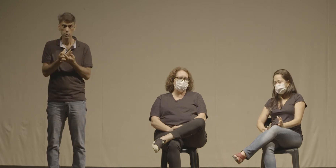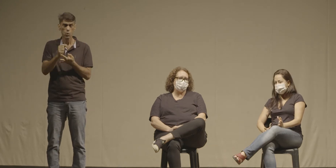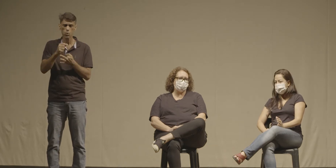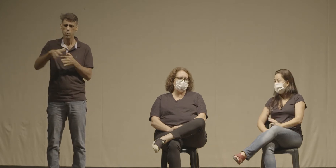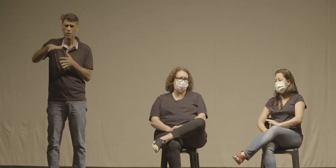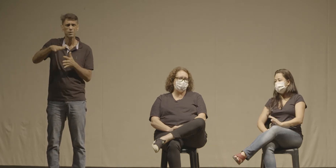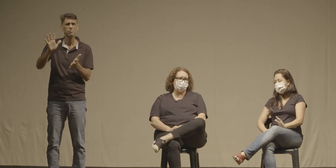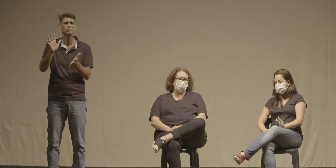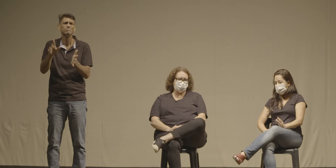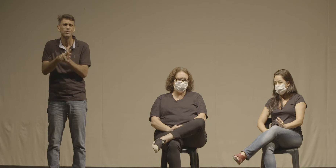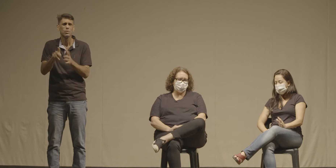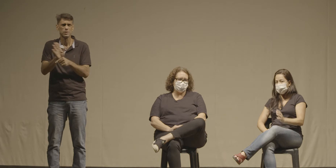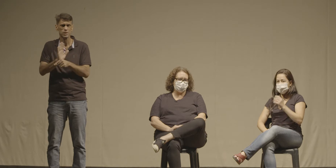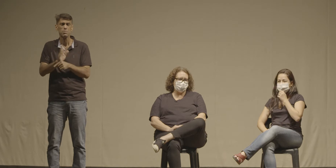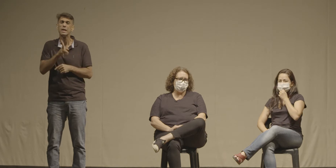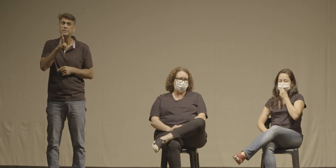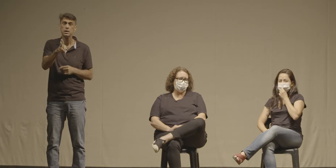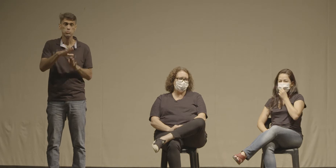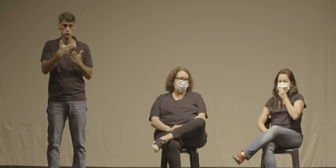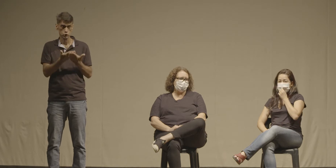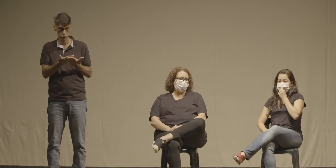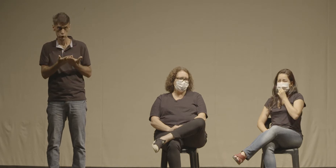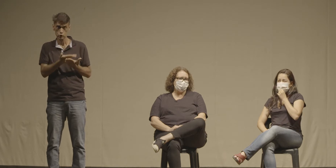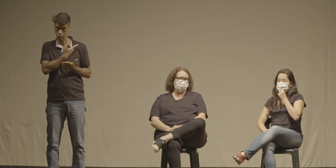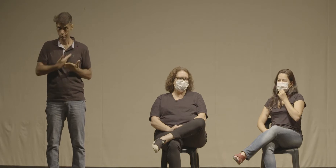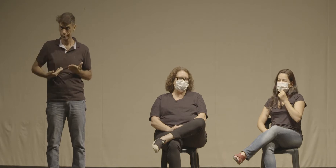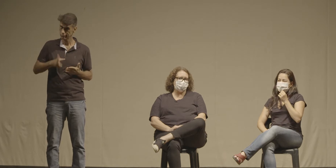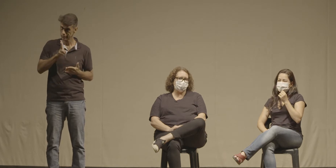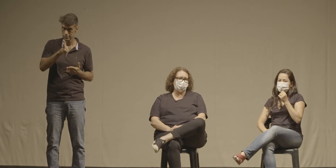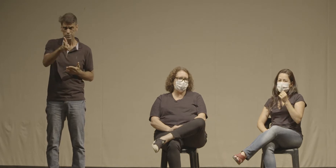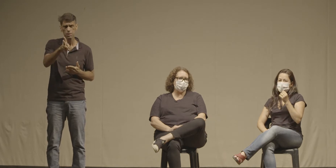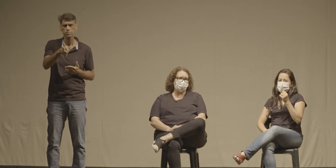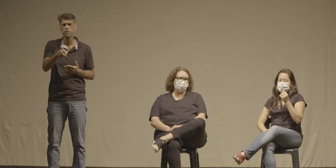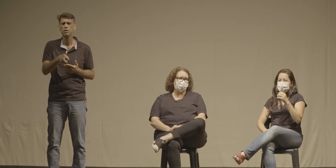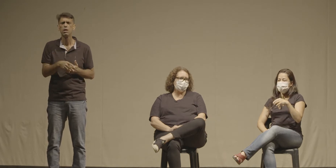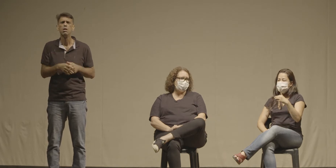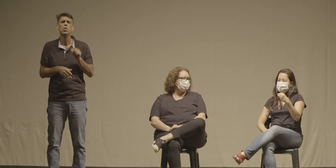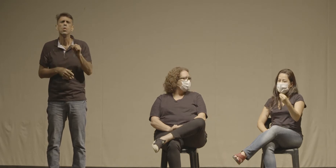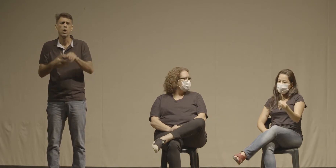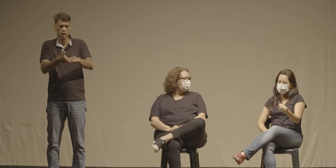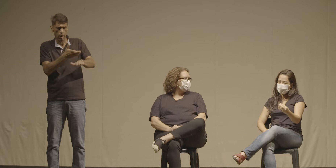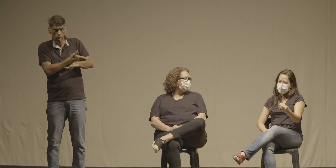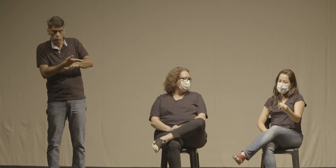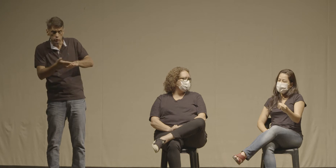área de cinema, sempre estudei em escola pública. Então, eu não fui acostumada e não